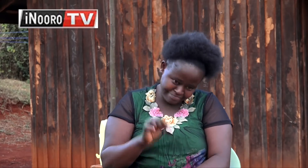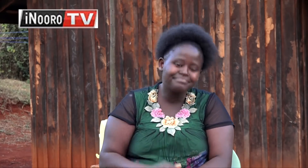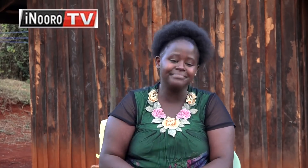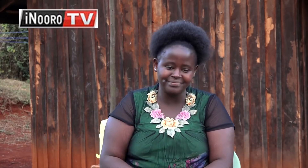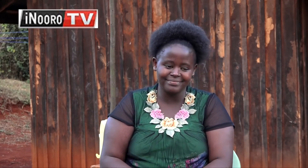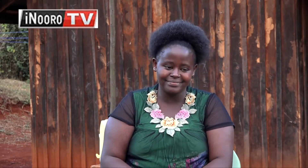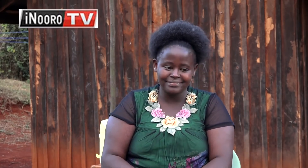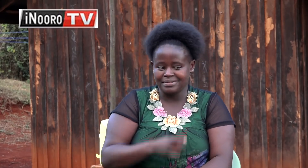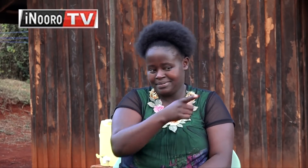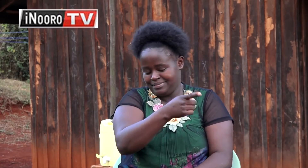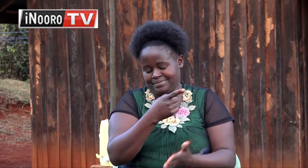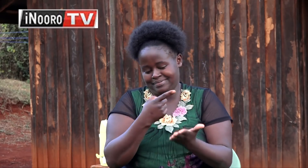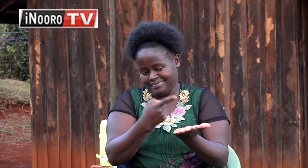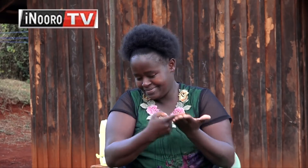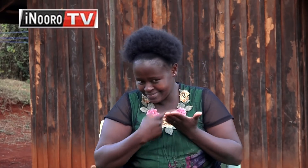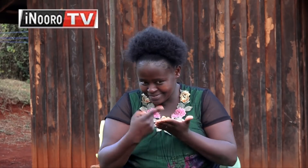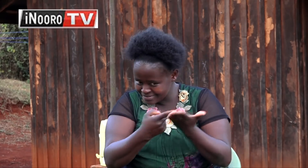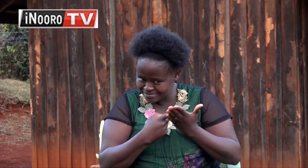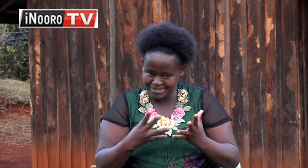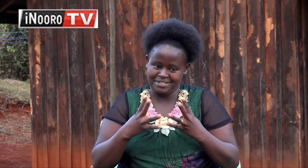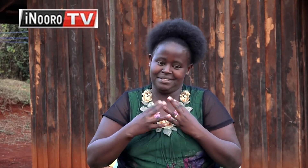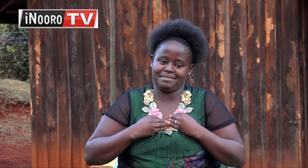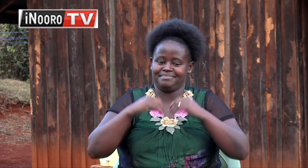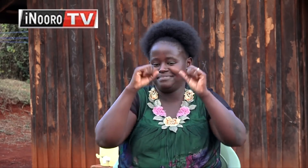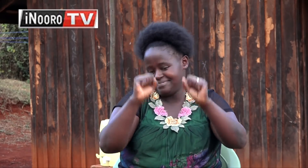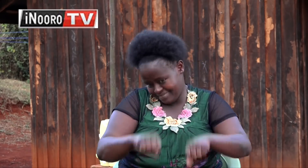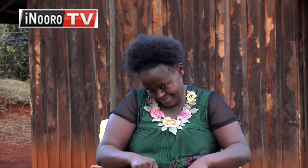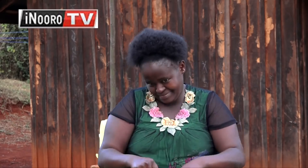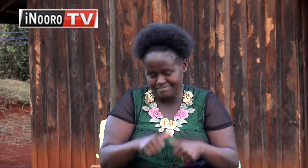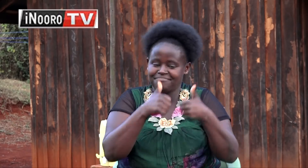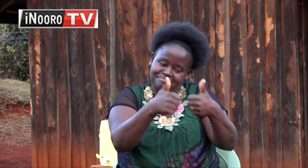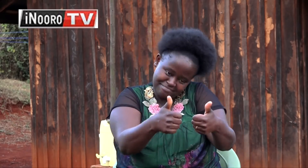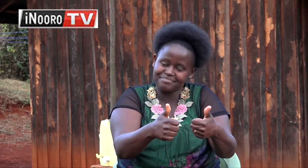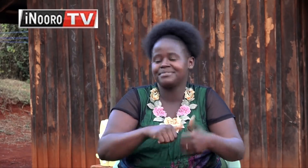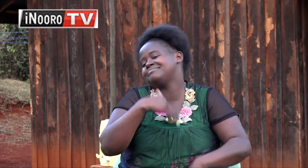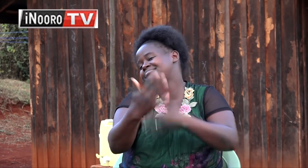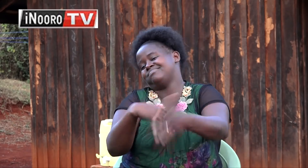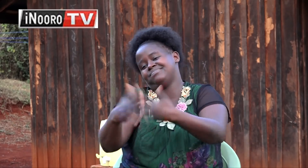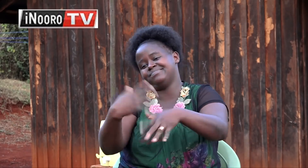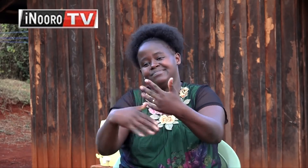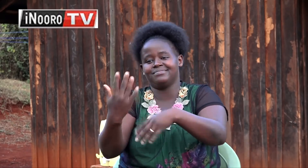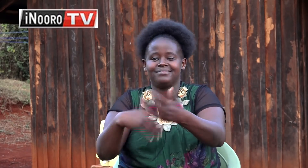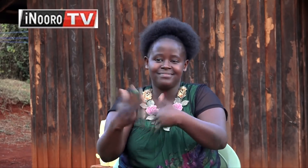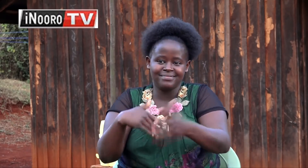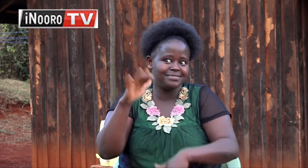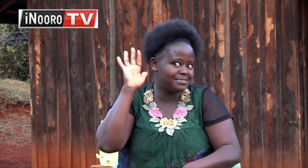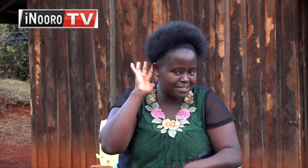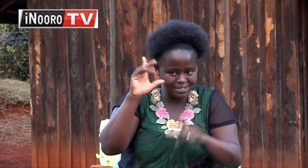njitikire gutuika mutumia wake, na ndamurara ngitikira na kinjira ingimwitikira